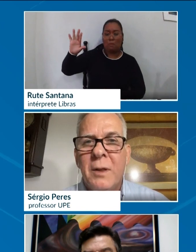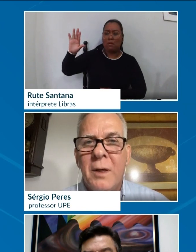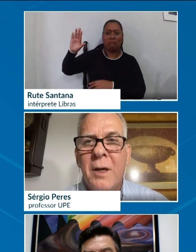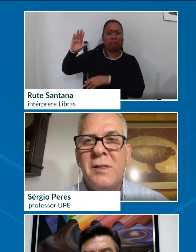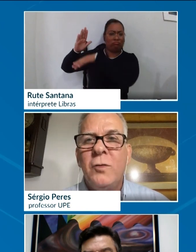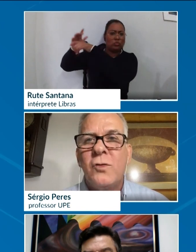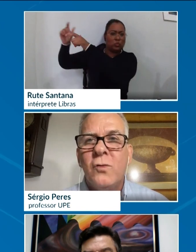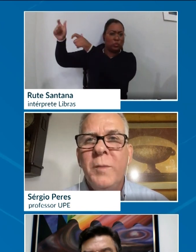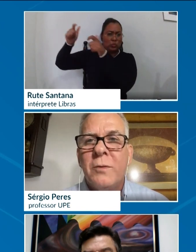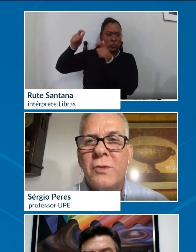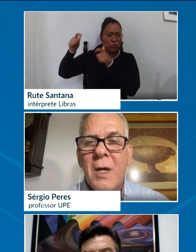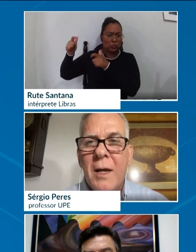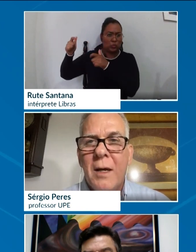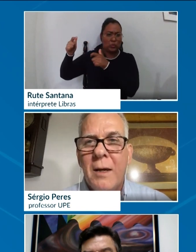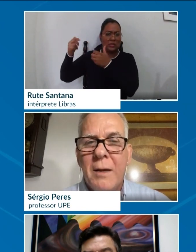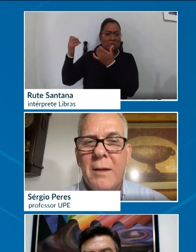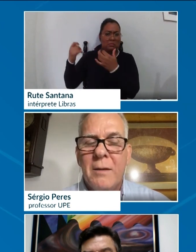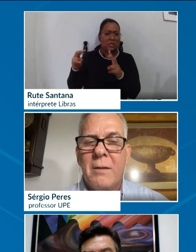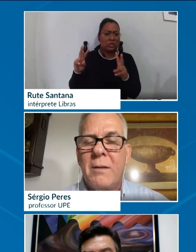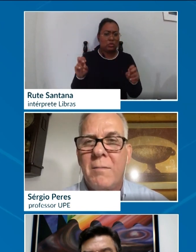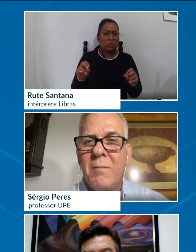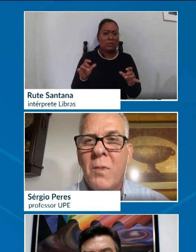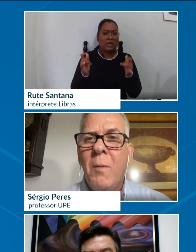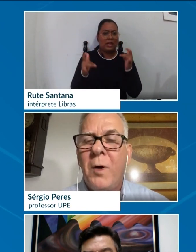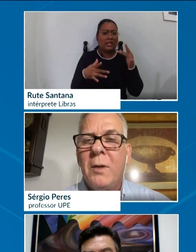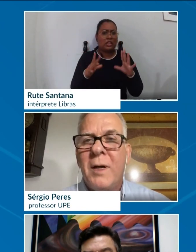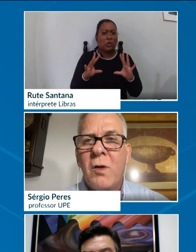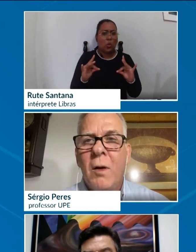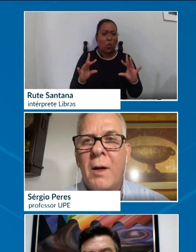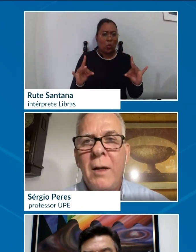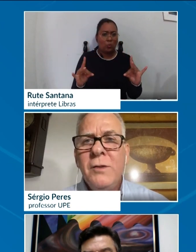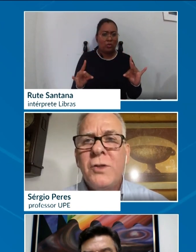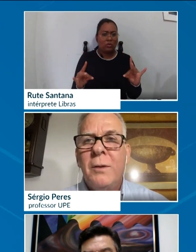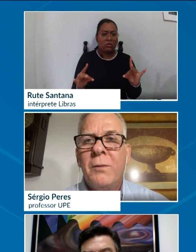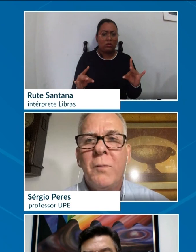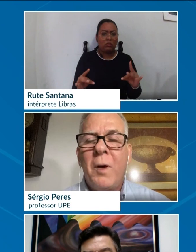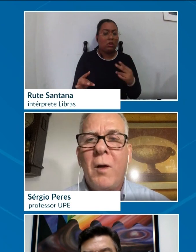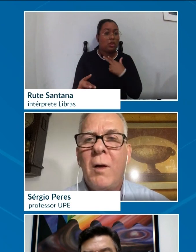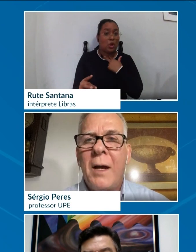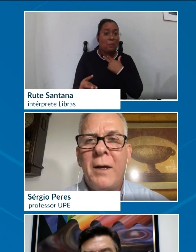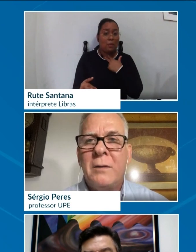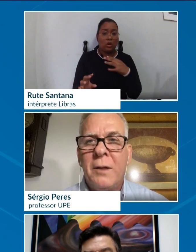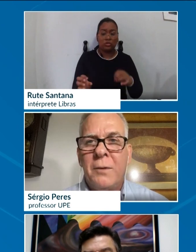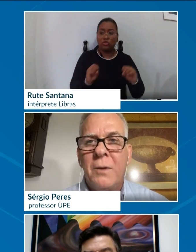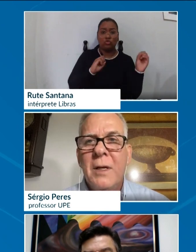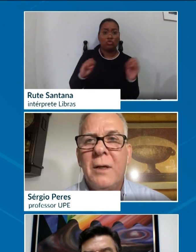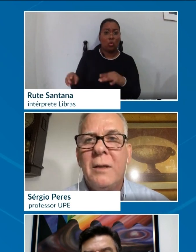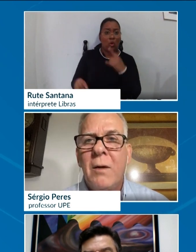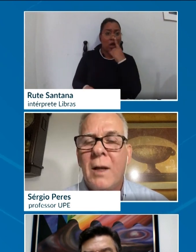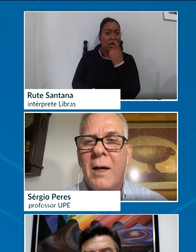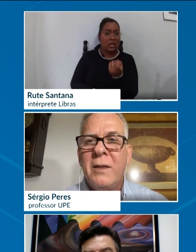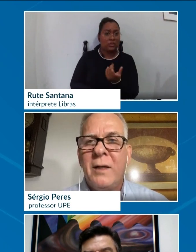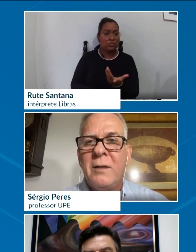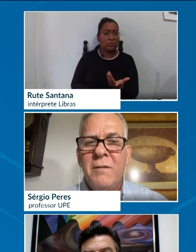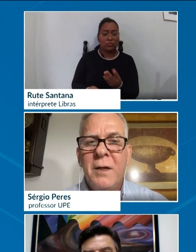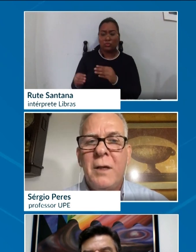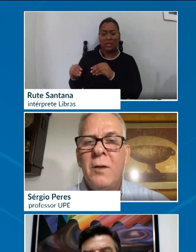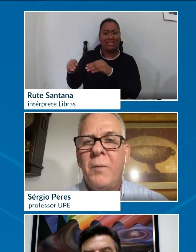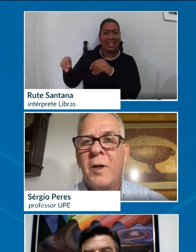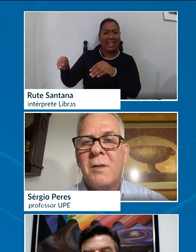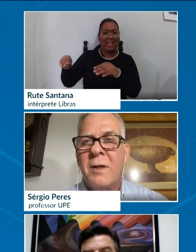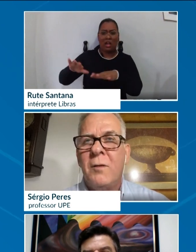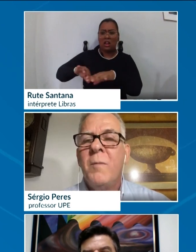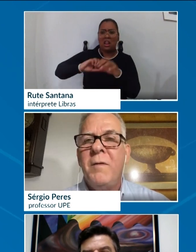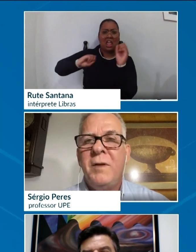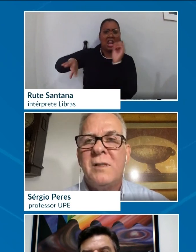aproveitamento de resíduos úmidos não pode mais colocar em lixão, não pode colocar em aterro. Então, lá a diretiva é